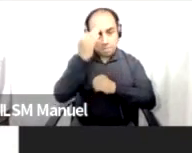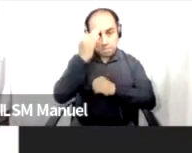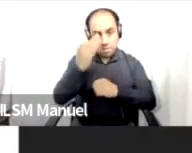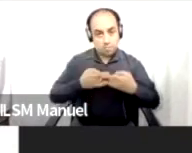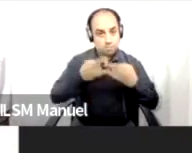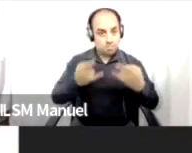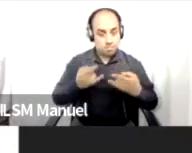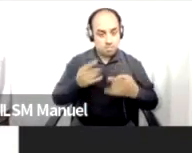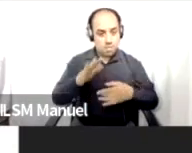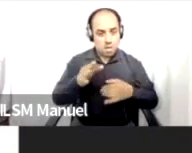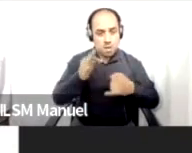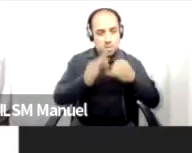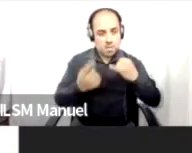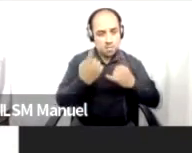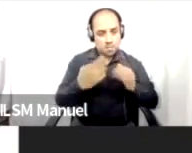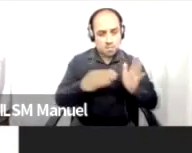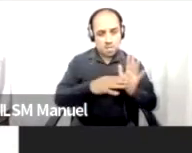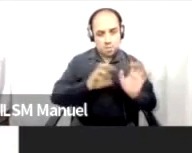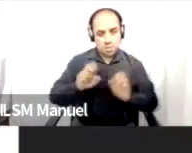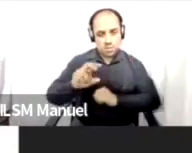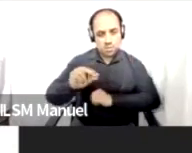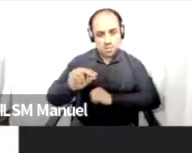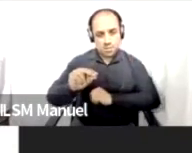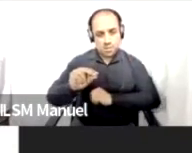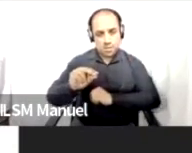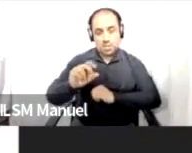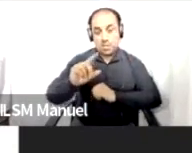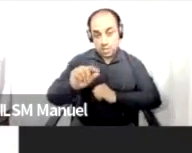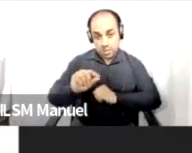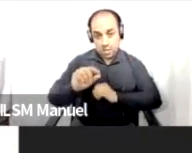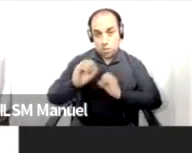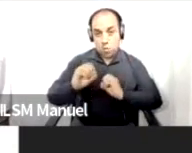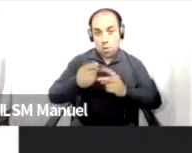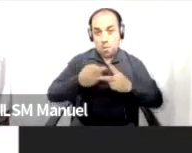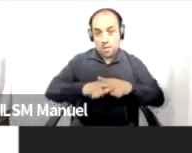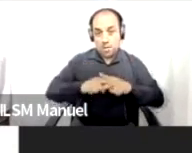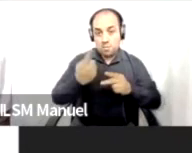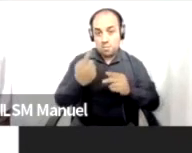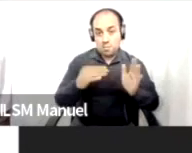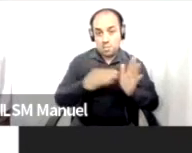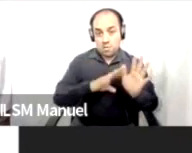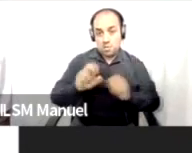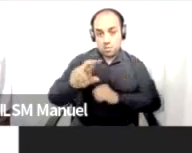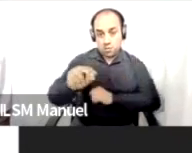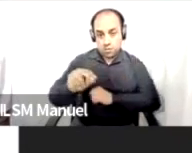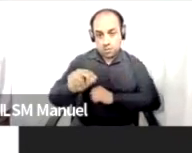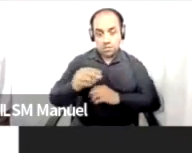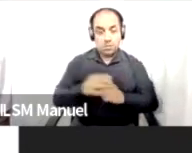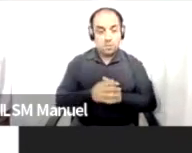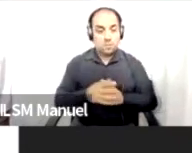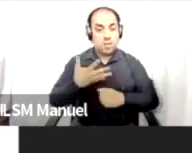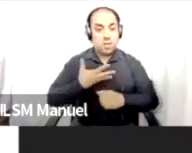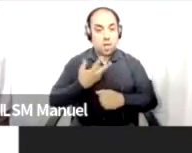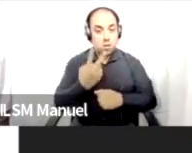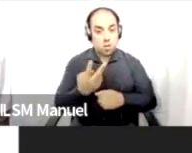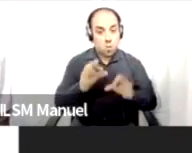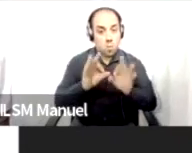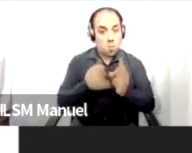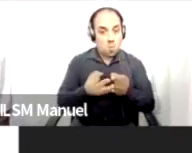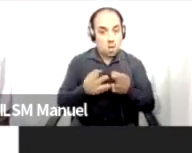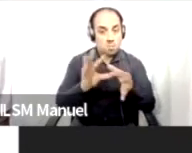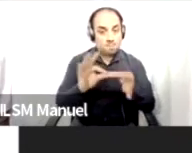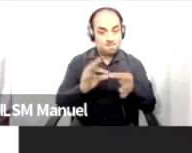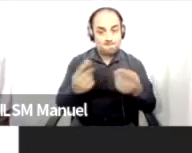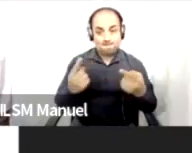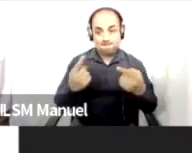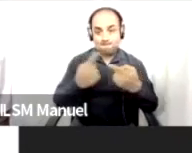entre finales de los 70, principios de los 80 y pues ya el resto, ¿no? Y nos dan dos narrativas totalmente